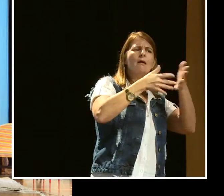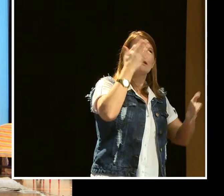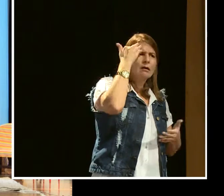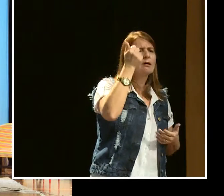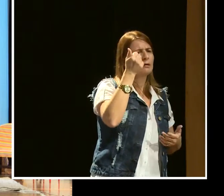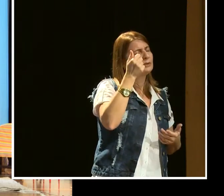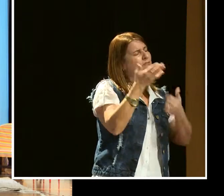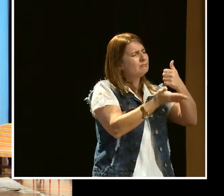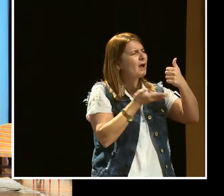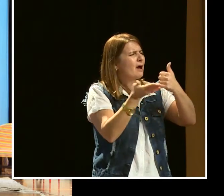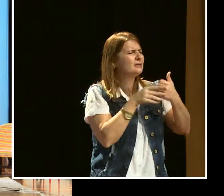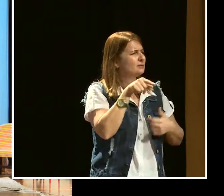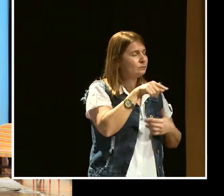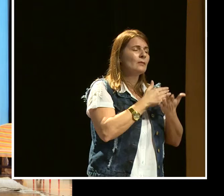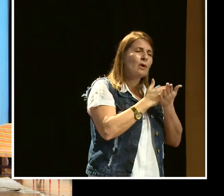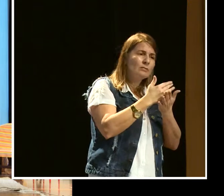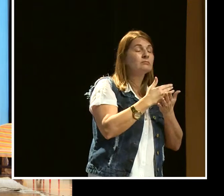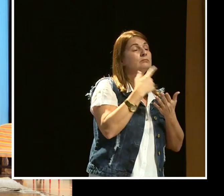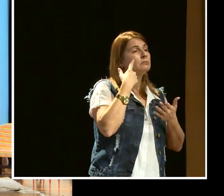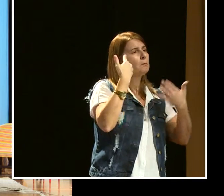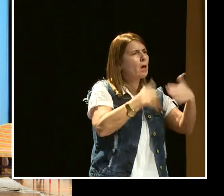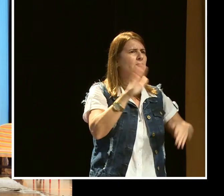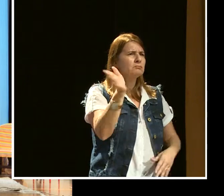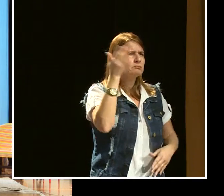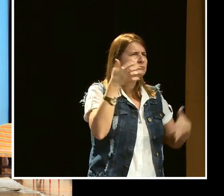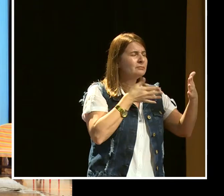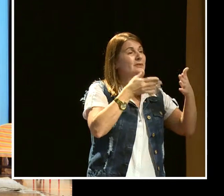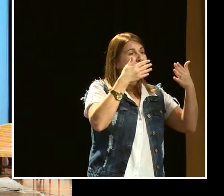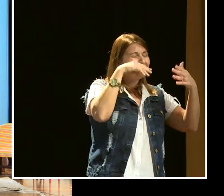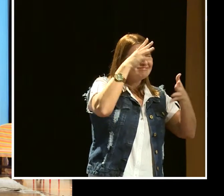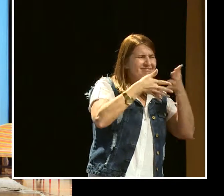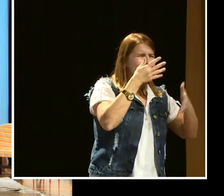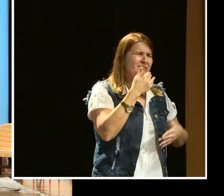o português para esses alunos desse curso bilíngue de pedagogia.